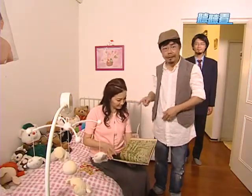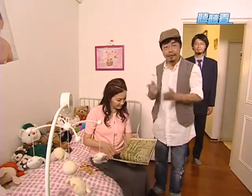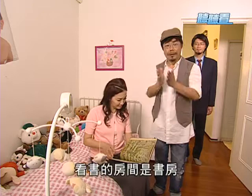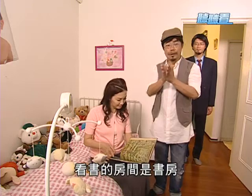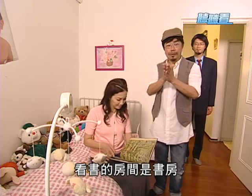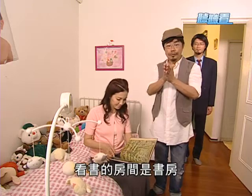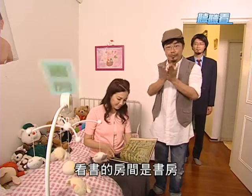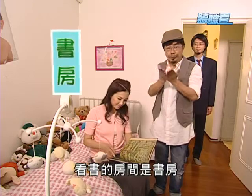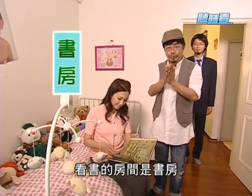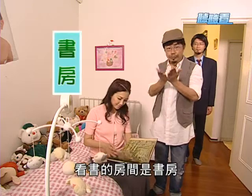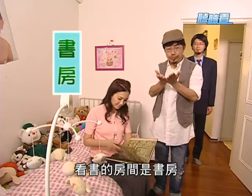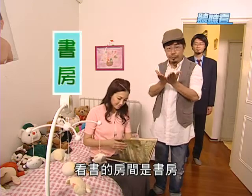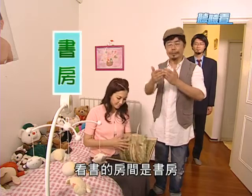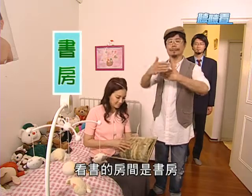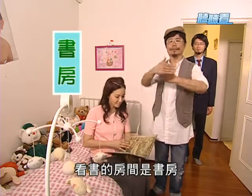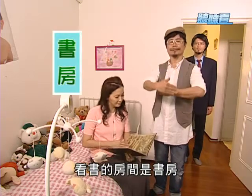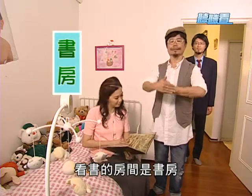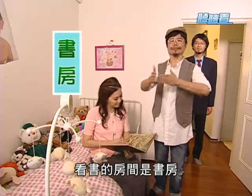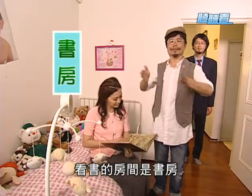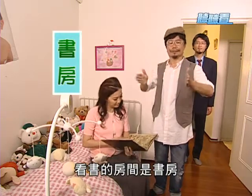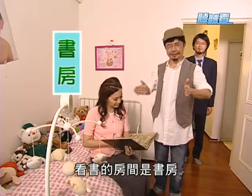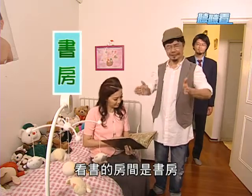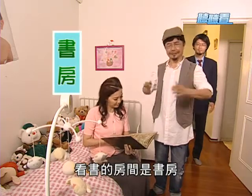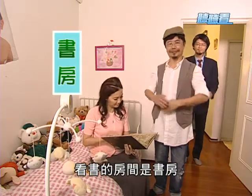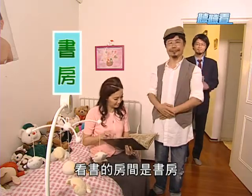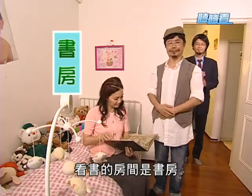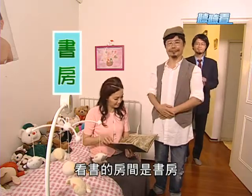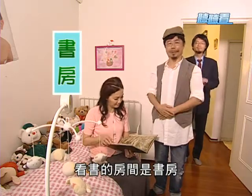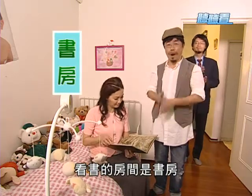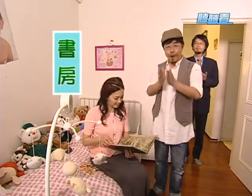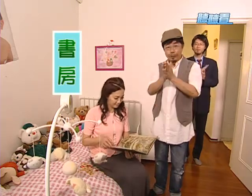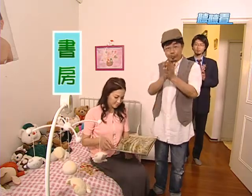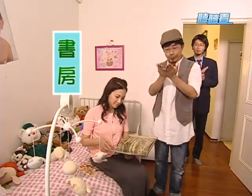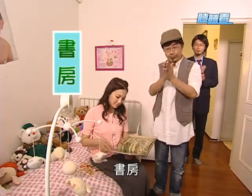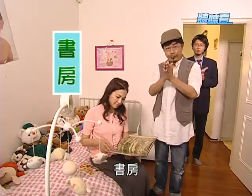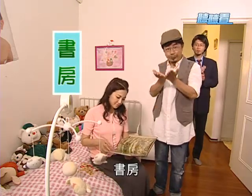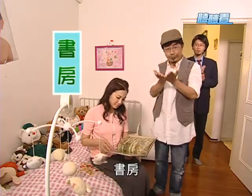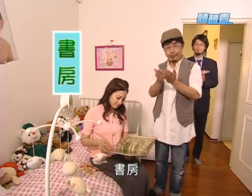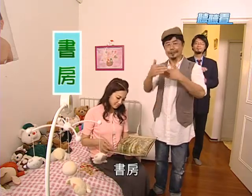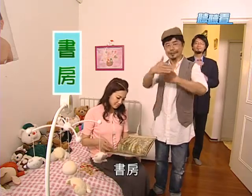看书的房间呢是书房。书房，